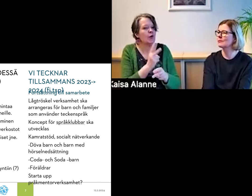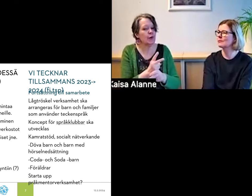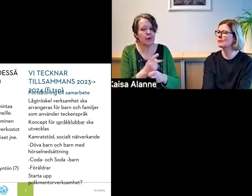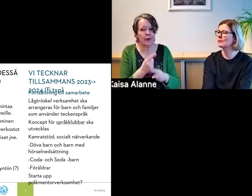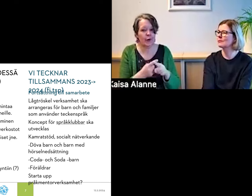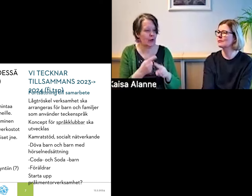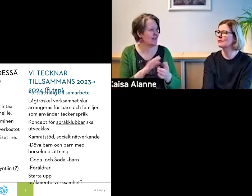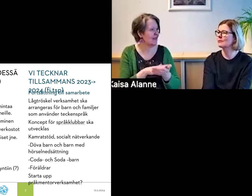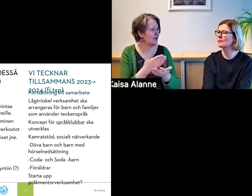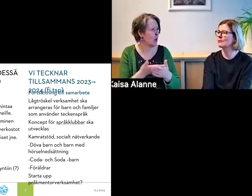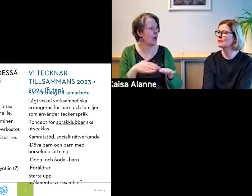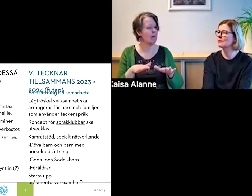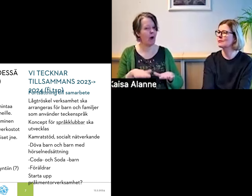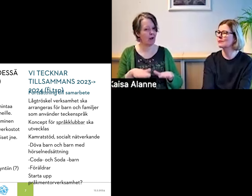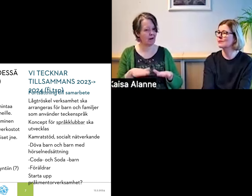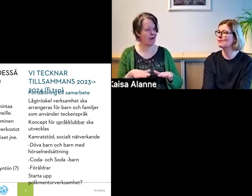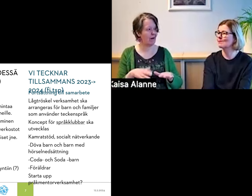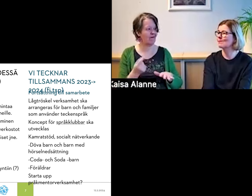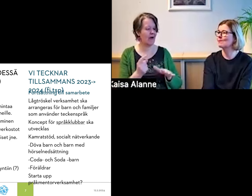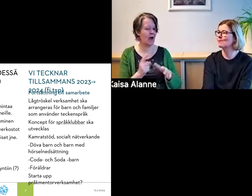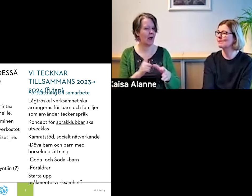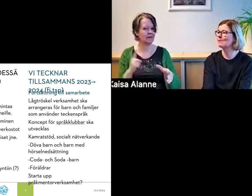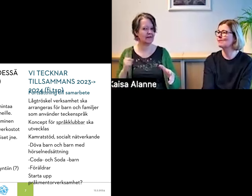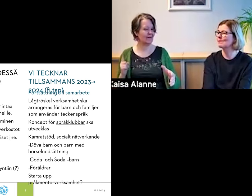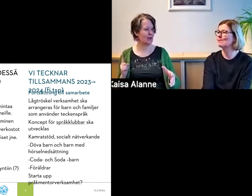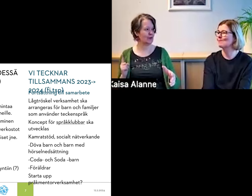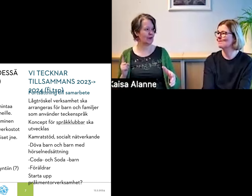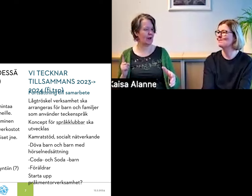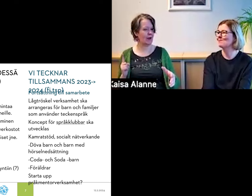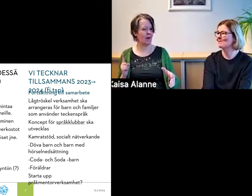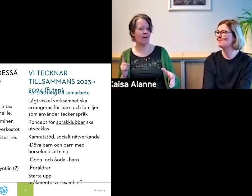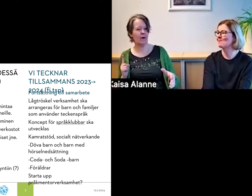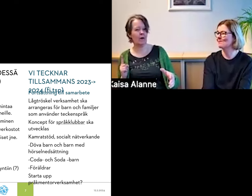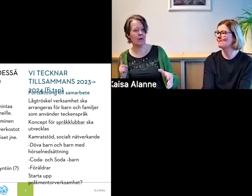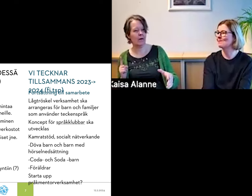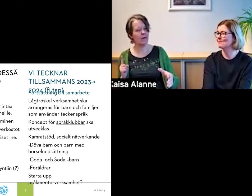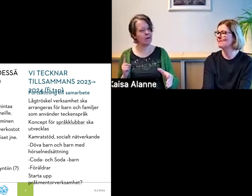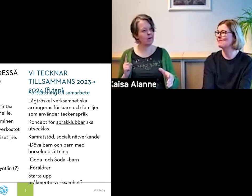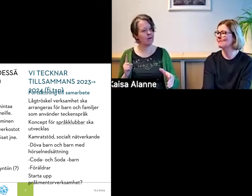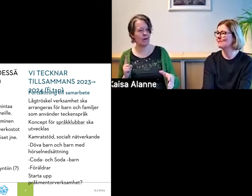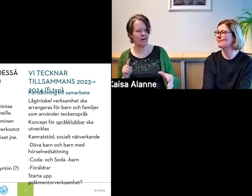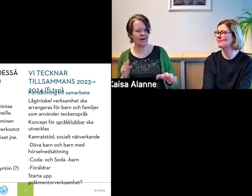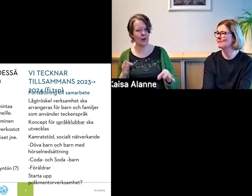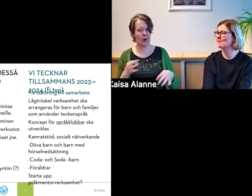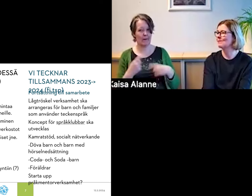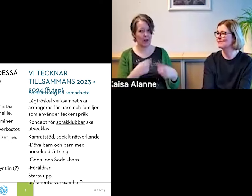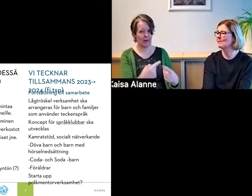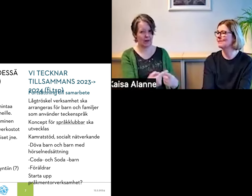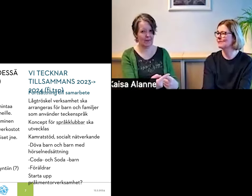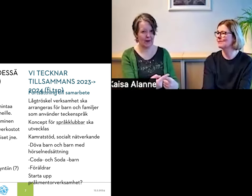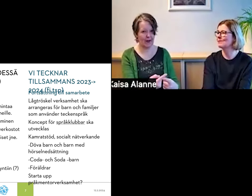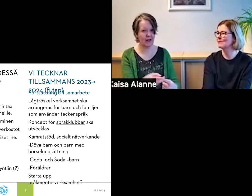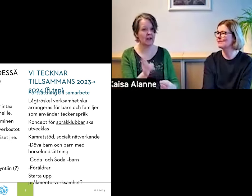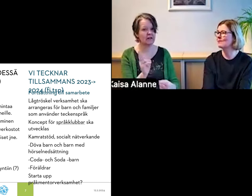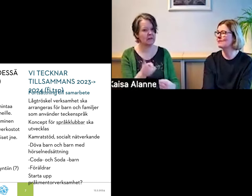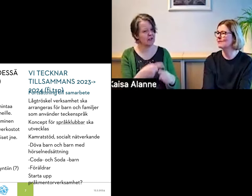sitten se, että tuettaisiin myös sitä suoraa kommunikointia. Että jos se on tulkattu, se tilaisuus,